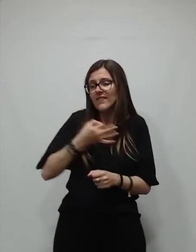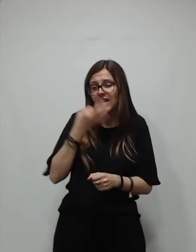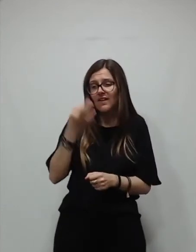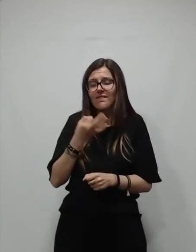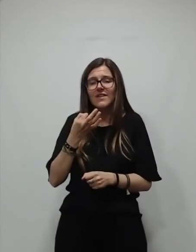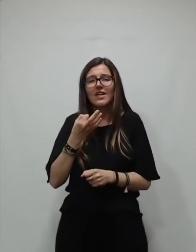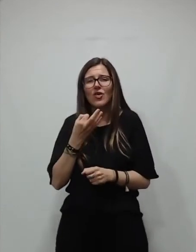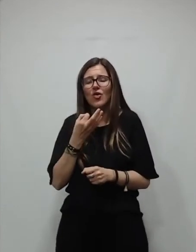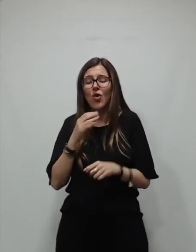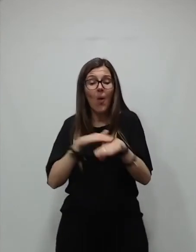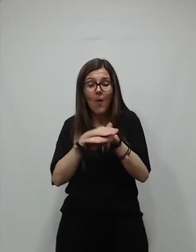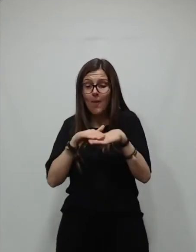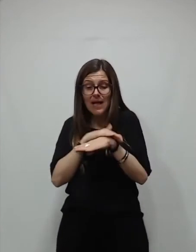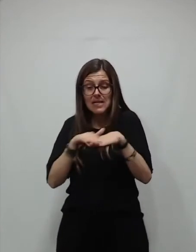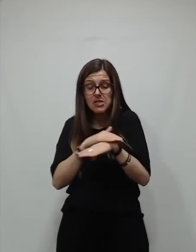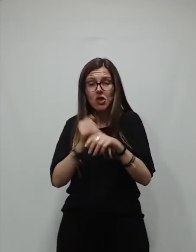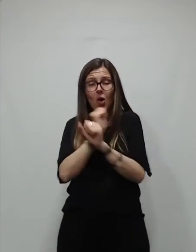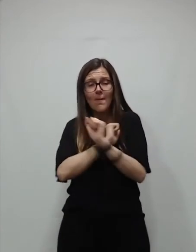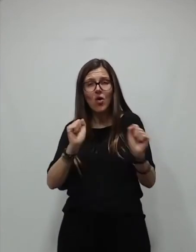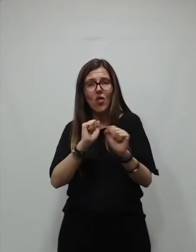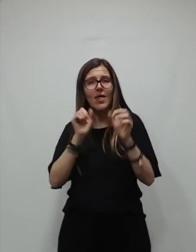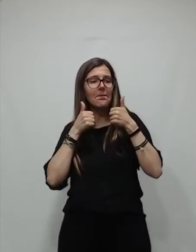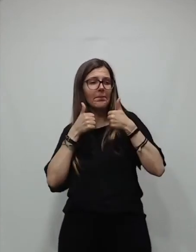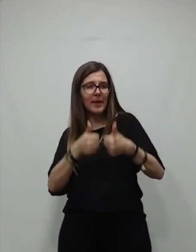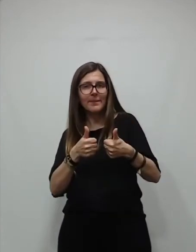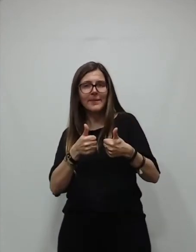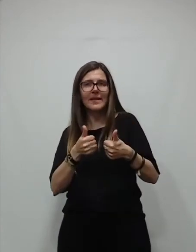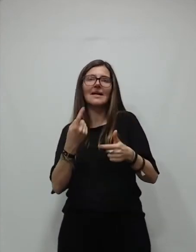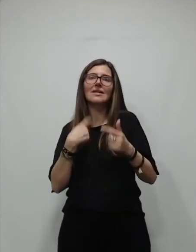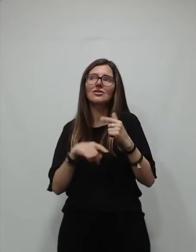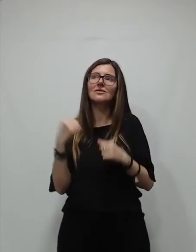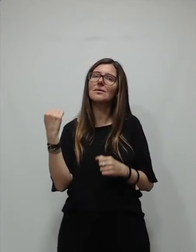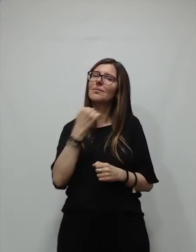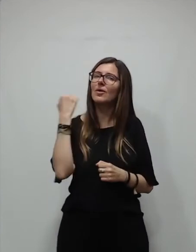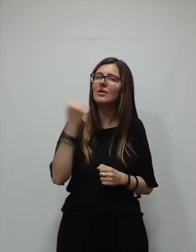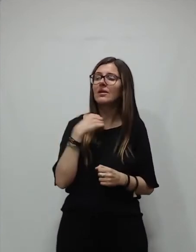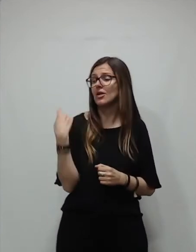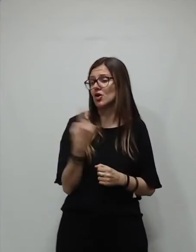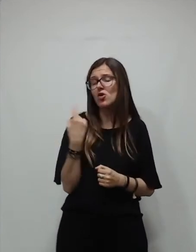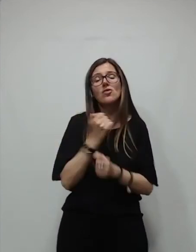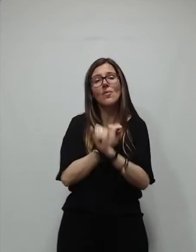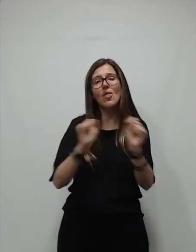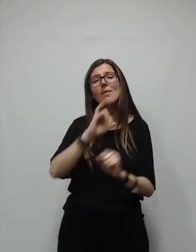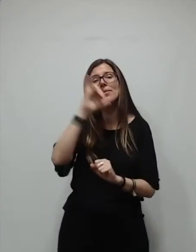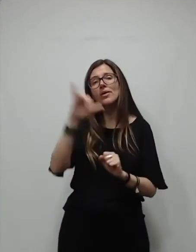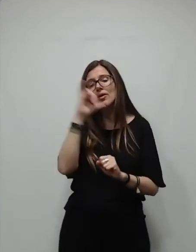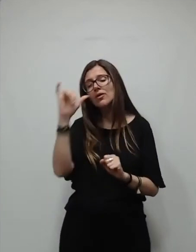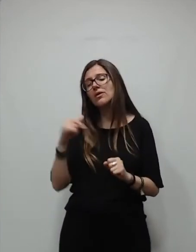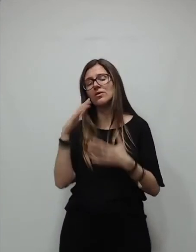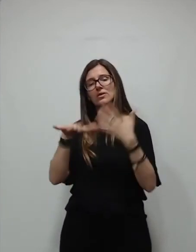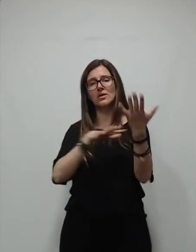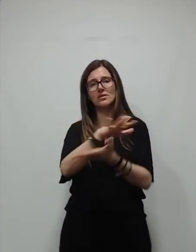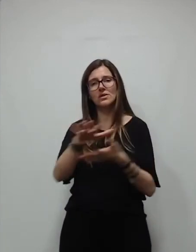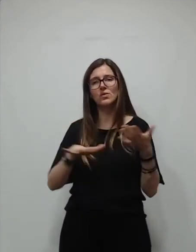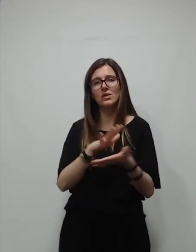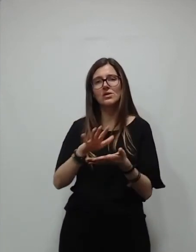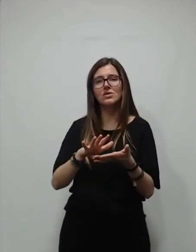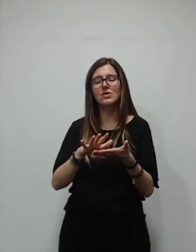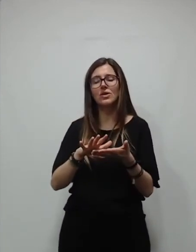cubierta. Entonces, realmente, esto de que tomemos voz y bueno, que vamos en camino y seguimos logrando